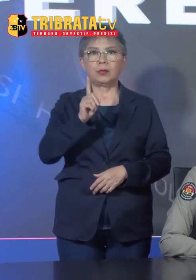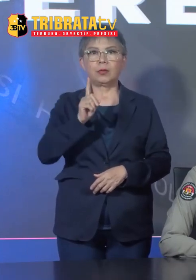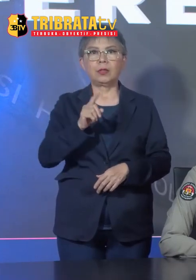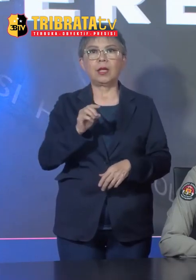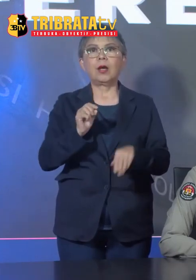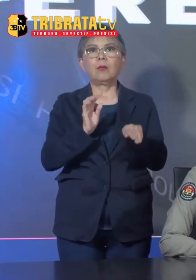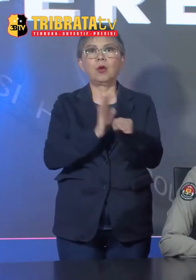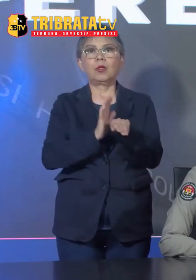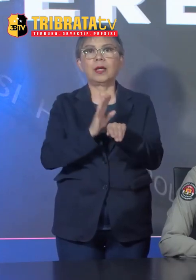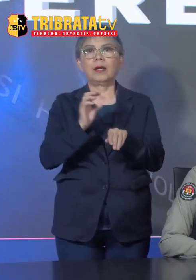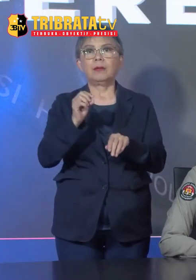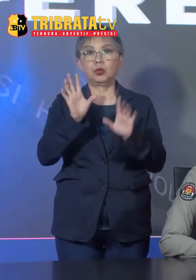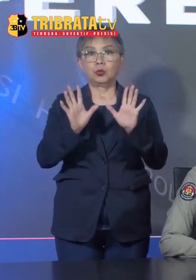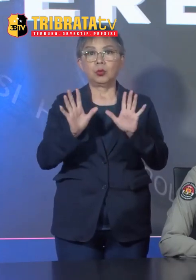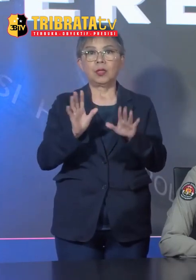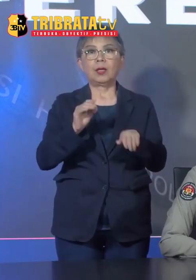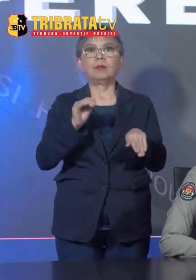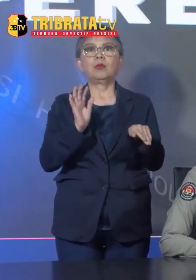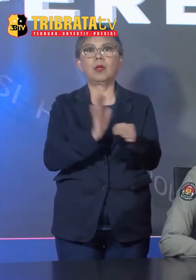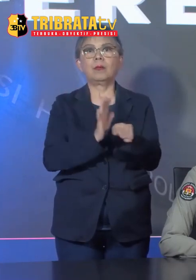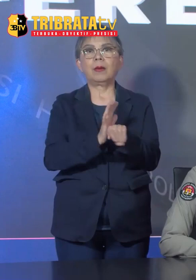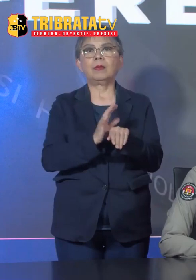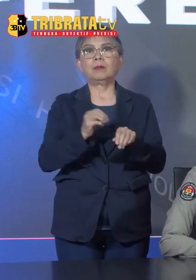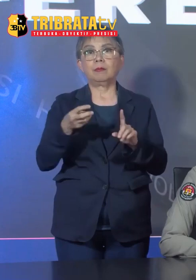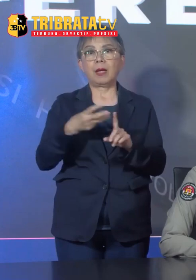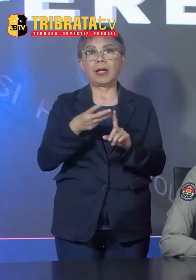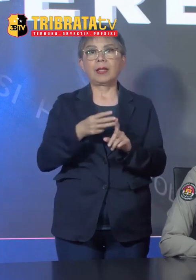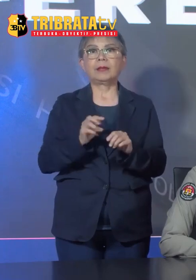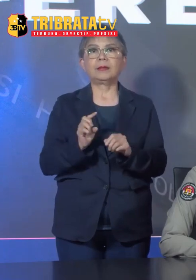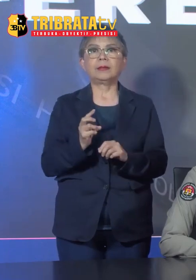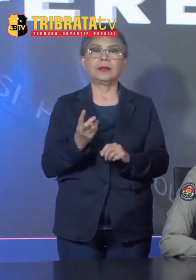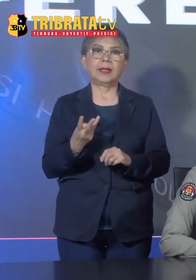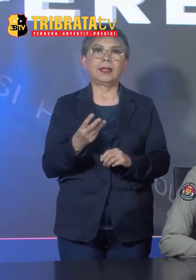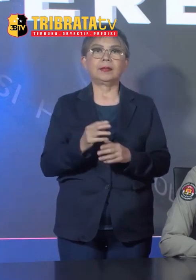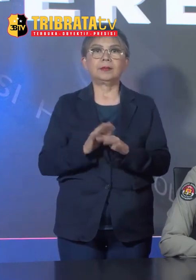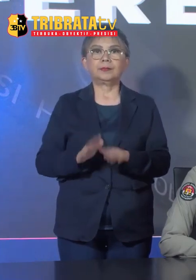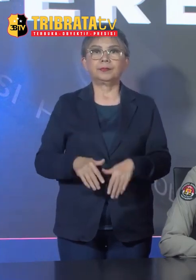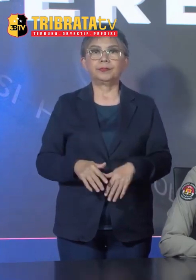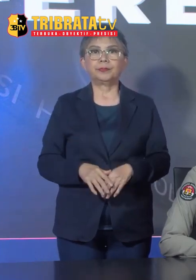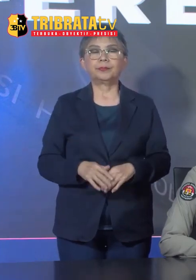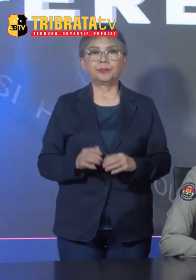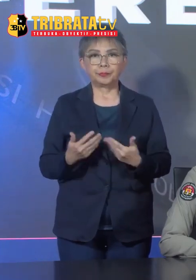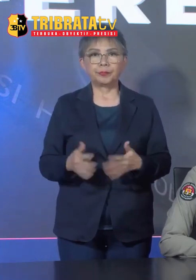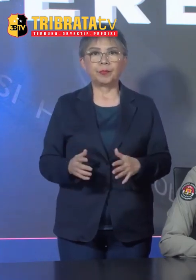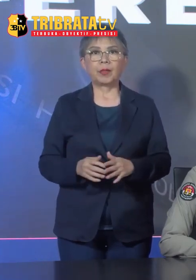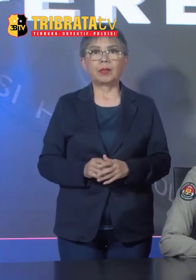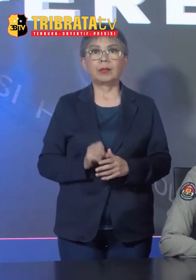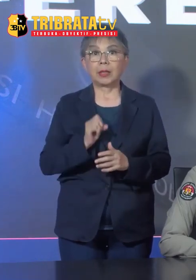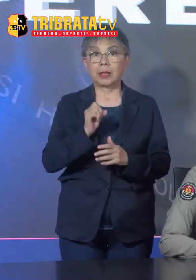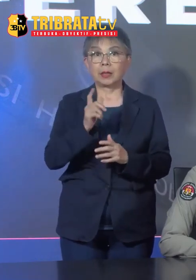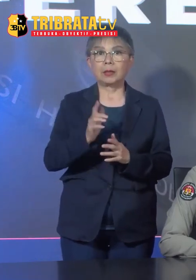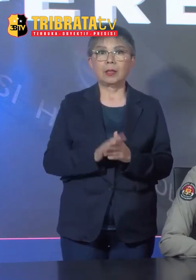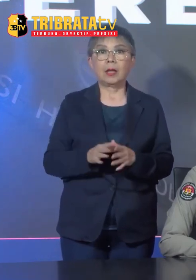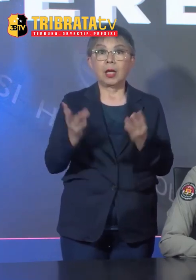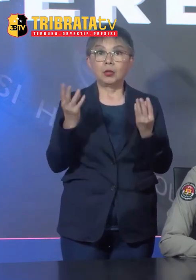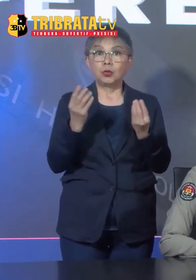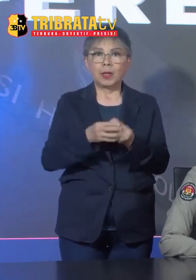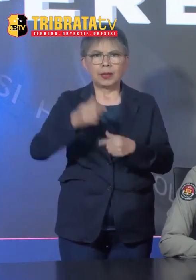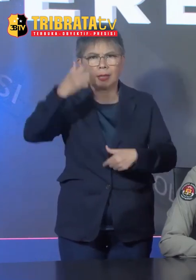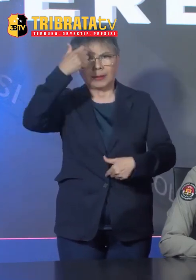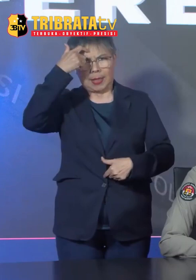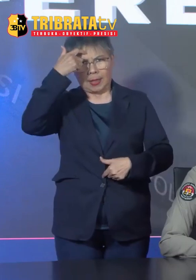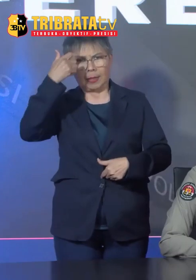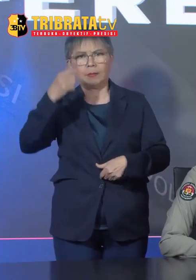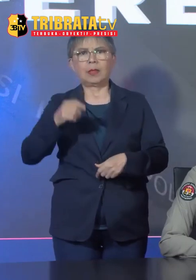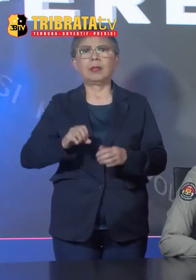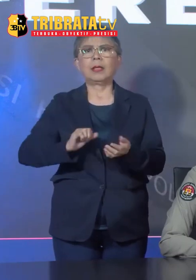1 Polda Papua 10 dan Polda Papua Barat 3 selanjutnya berdasarkan jumlah